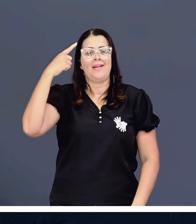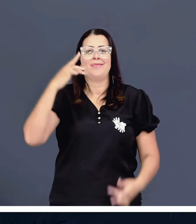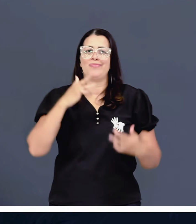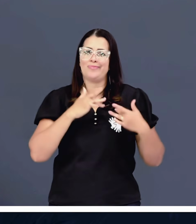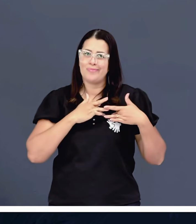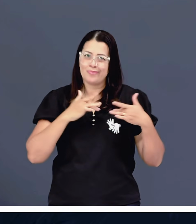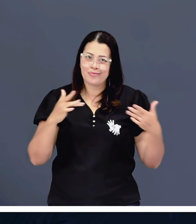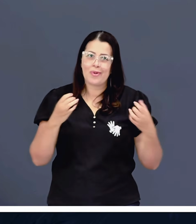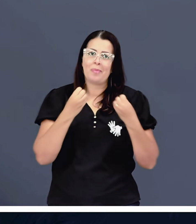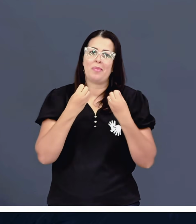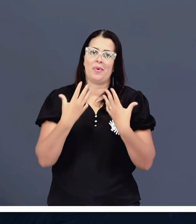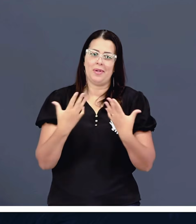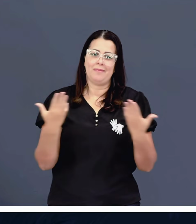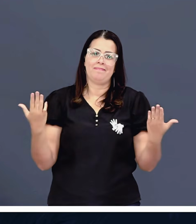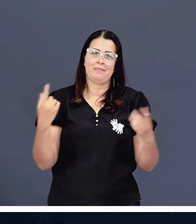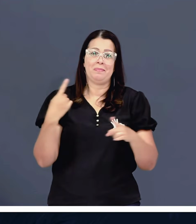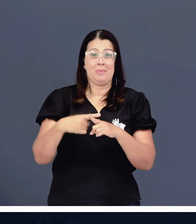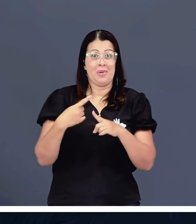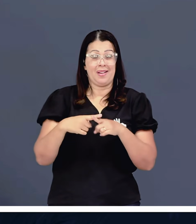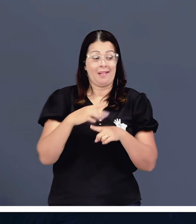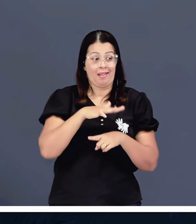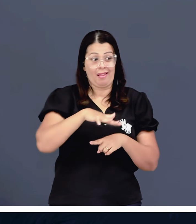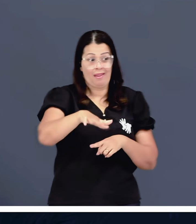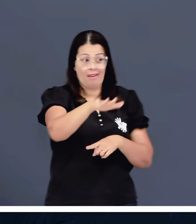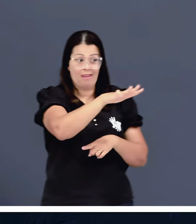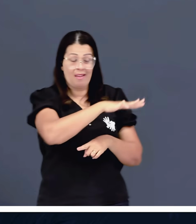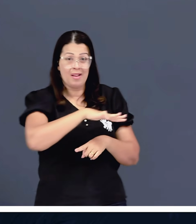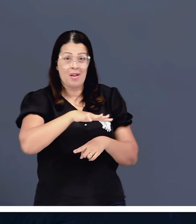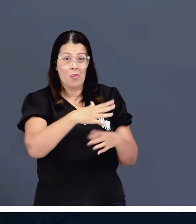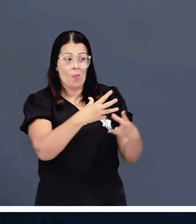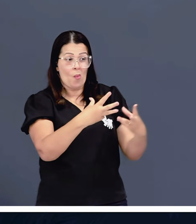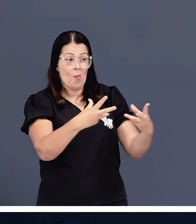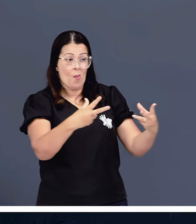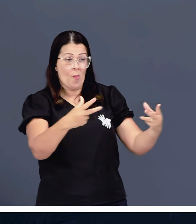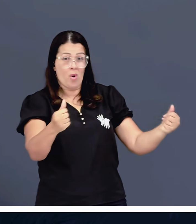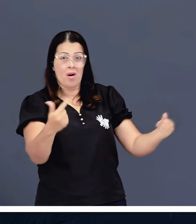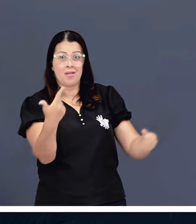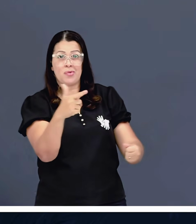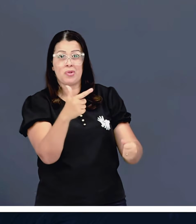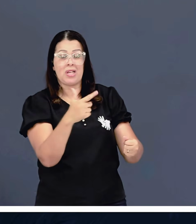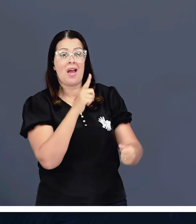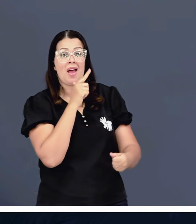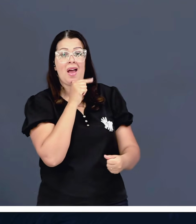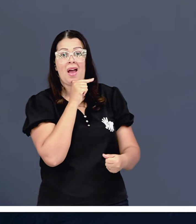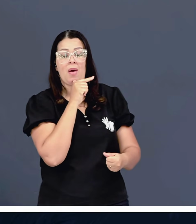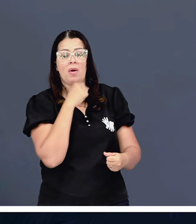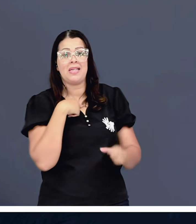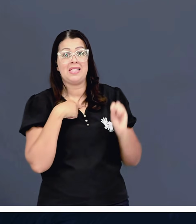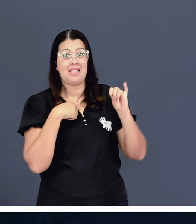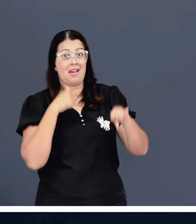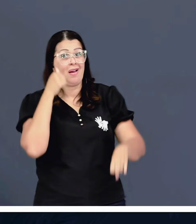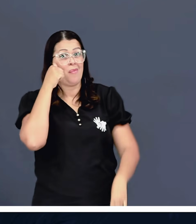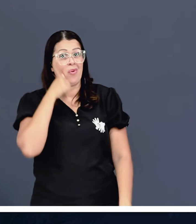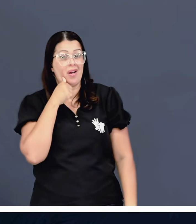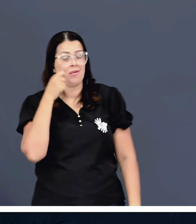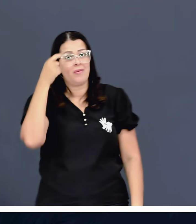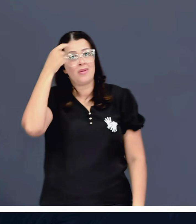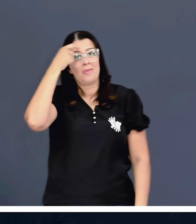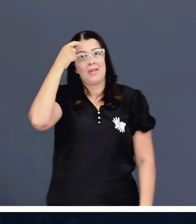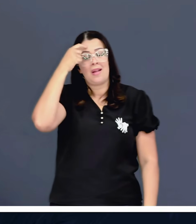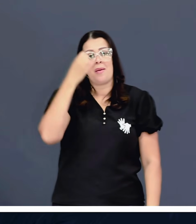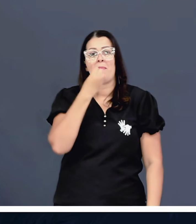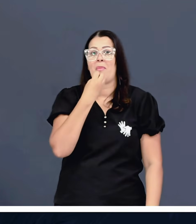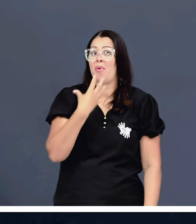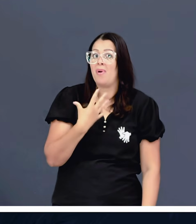generosa. Porque nesse cenário de sequidão, gente, de escassez, se ela não tivesse uma